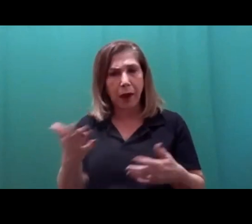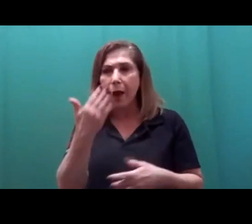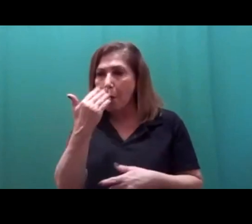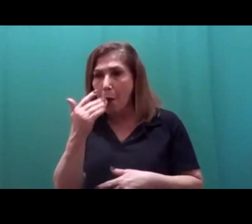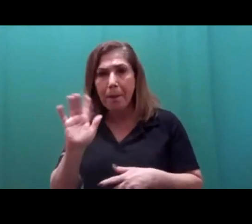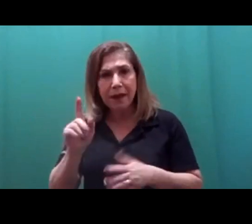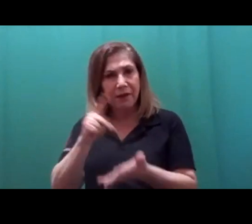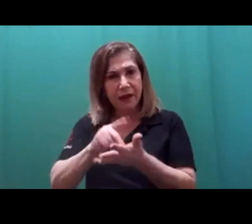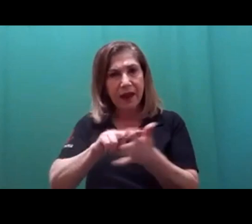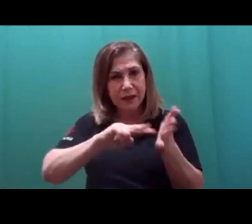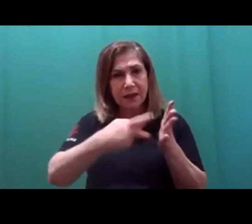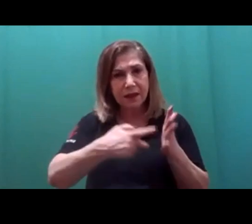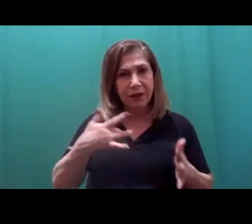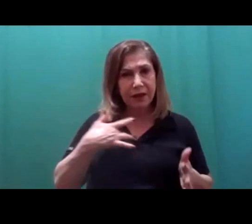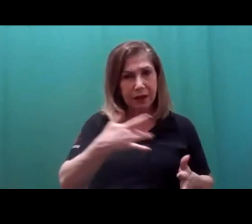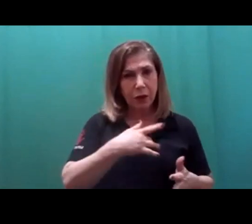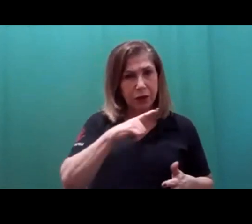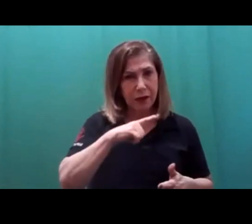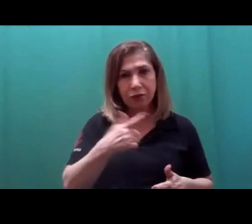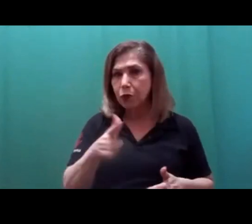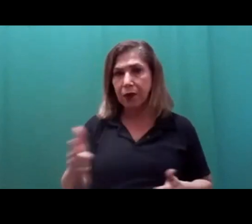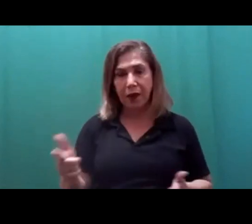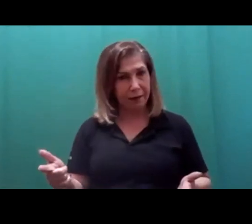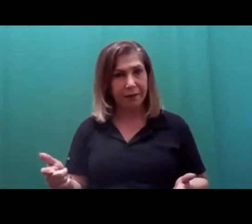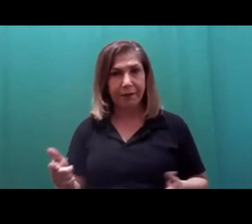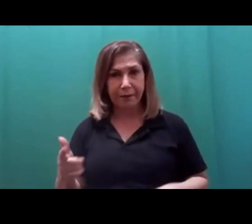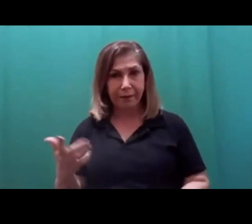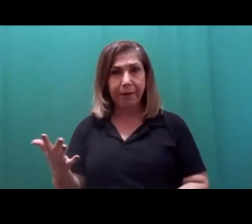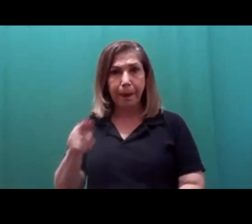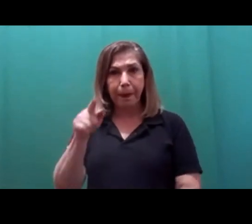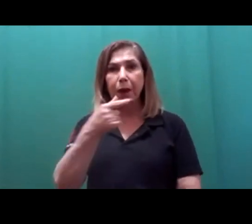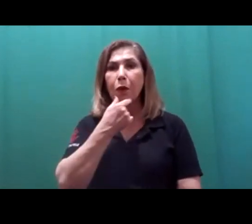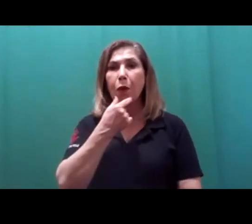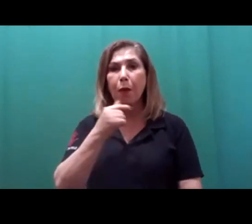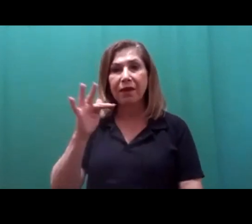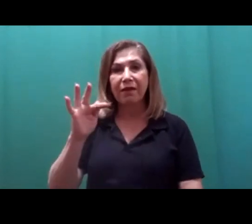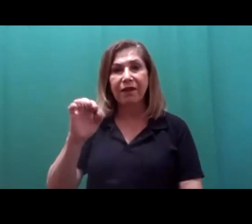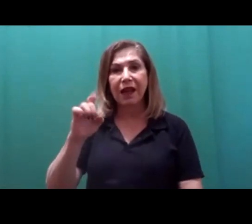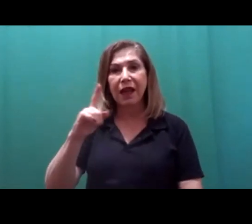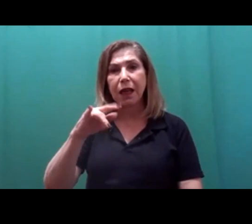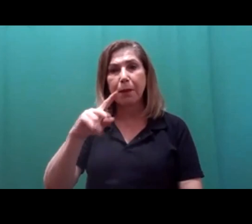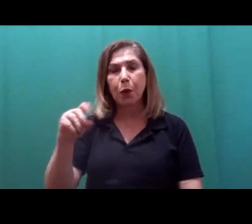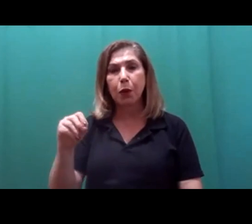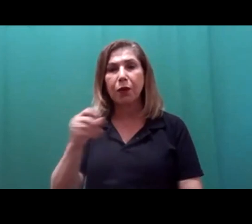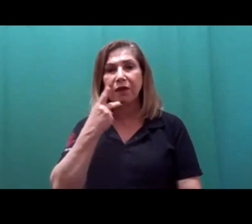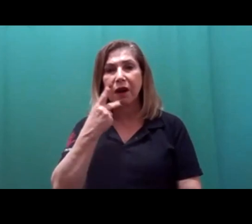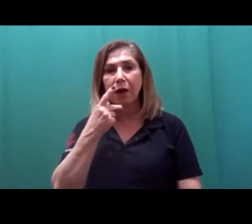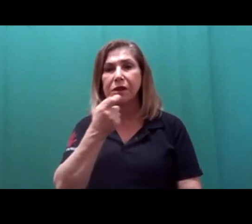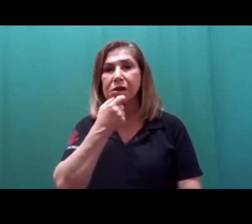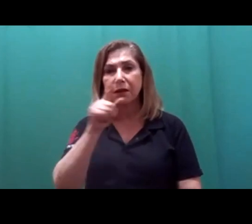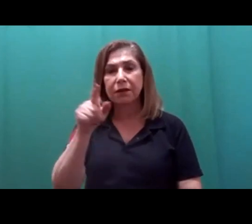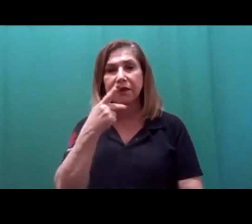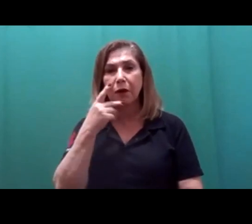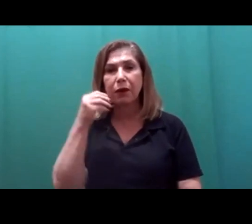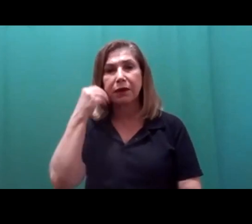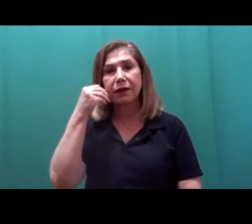Então, a partir disso. Quando o Filipe compartilhou com a gente a questão da experiência de ser o